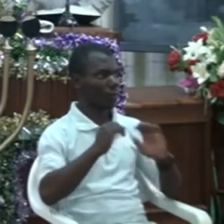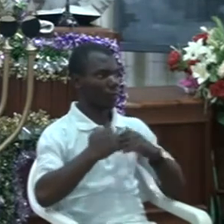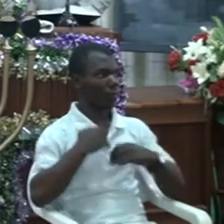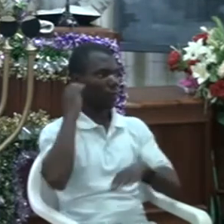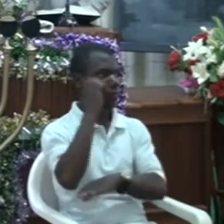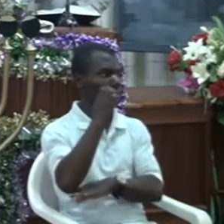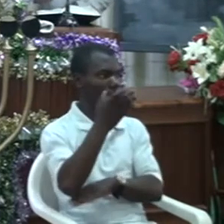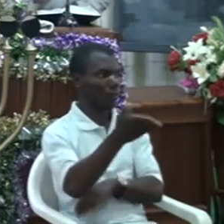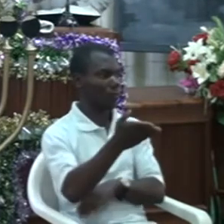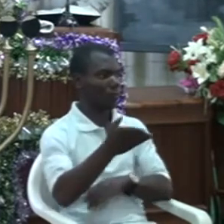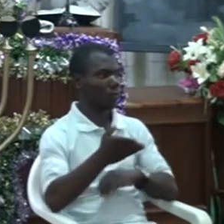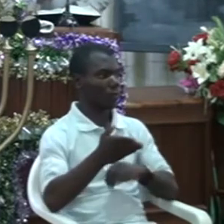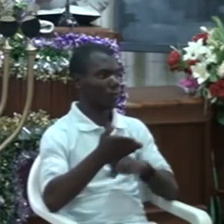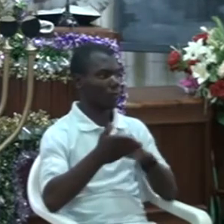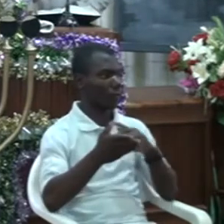Alihubiri hii